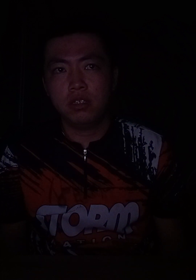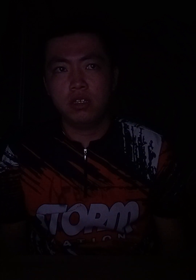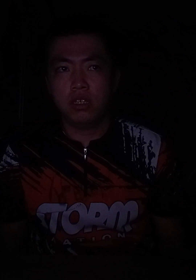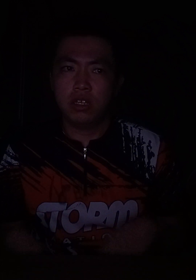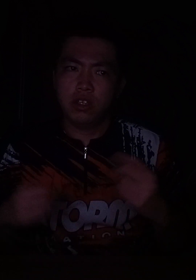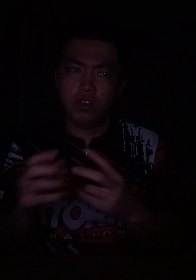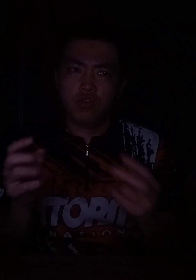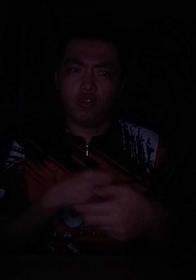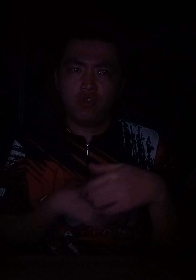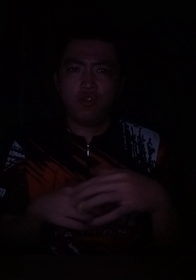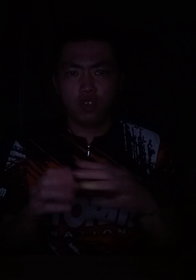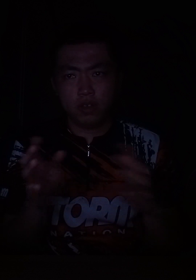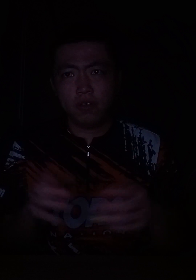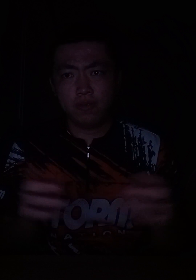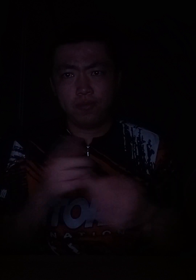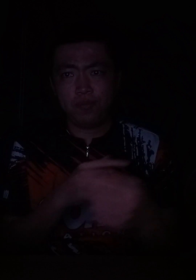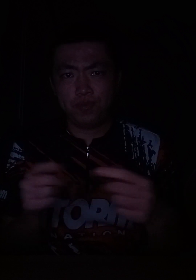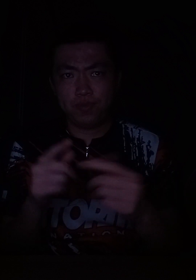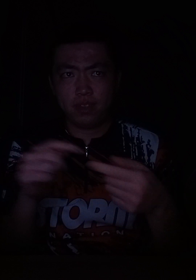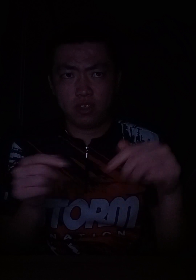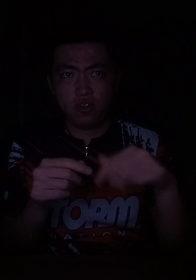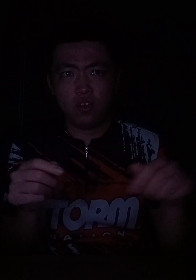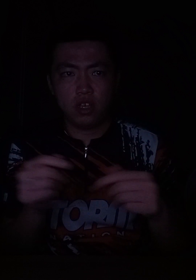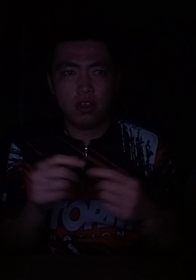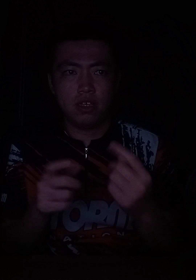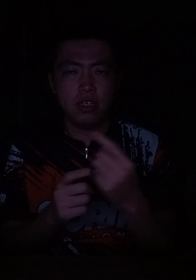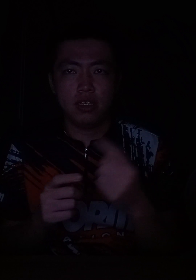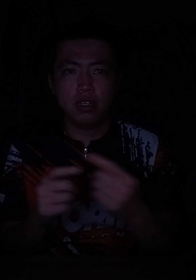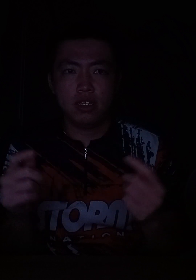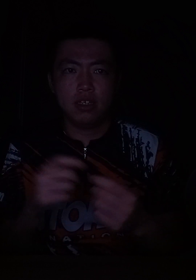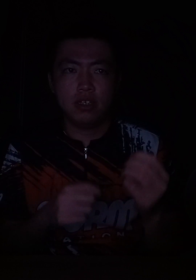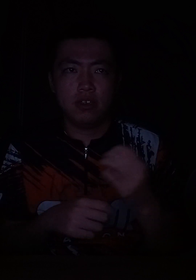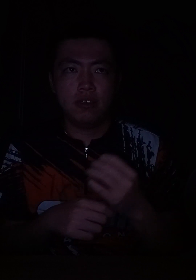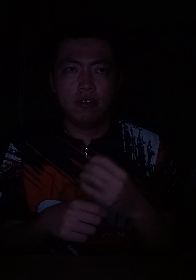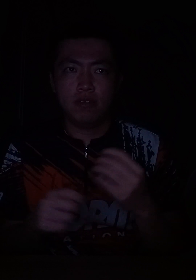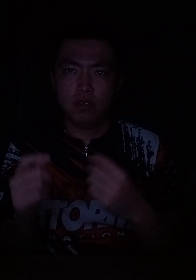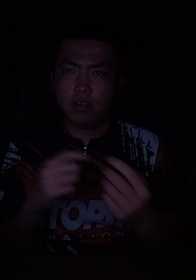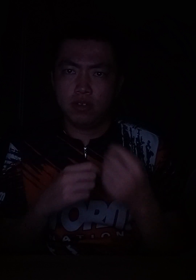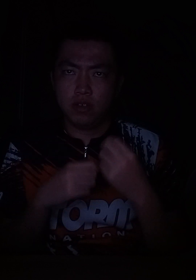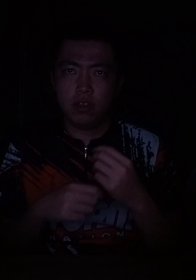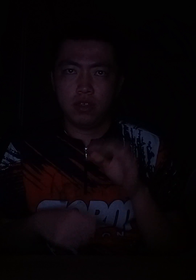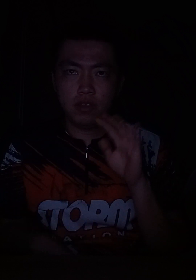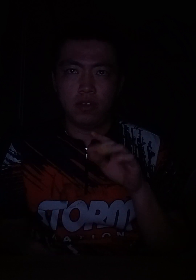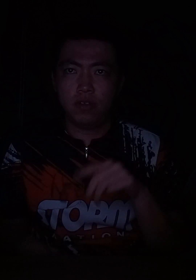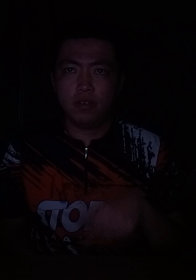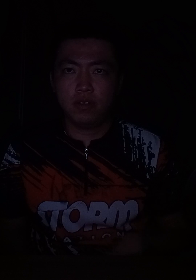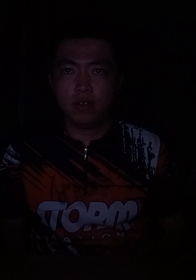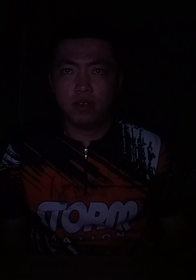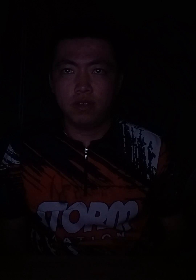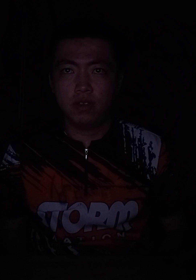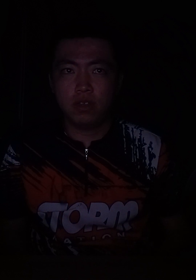어제 퇴근길 전동차 안에서 흉기를 휘둘렀던 30대 여성에게 구속영장이 신청될 예정입니다. 다친